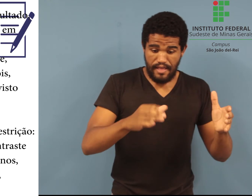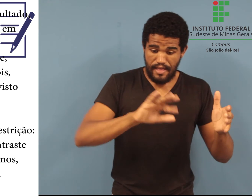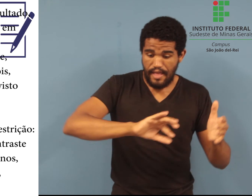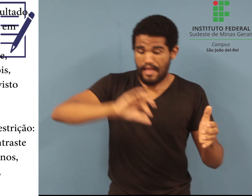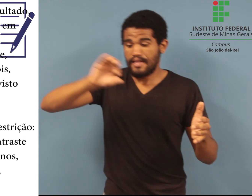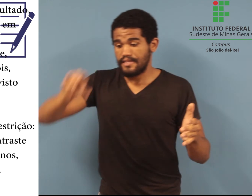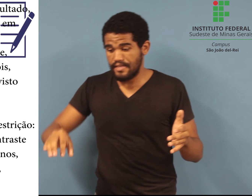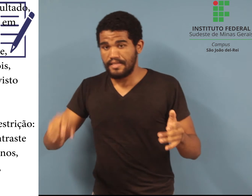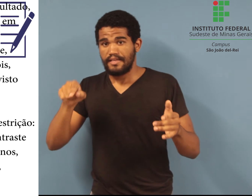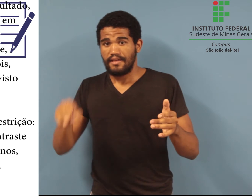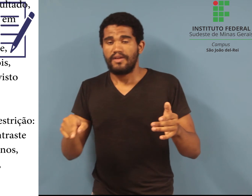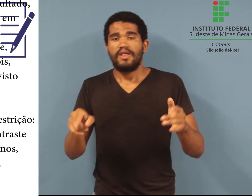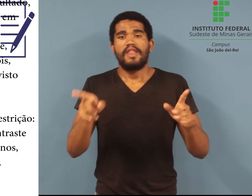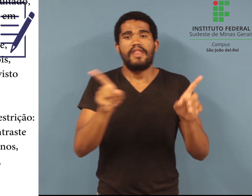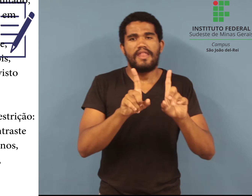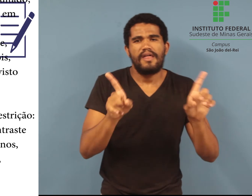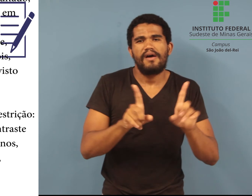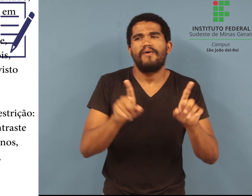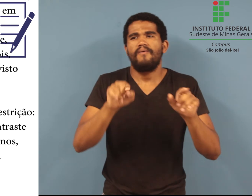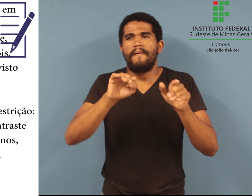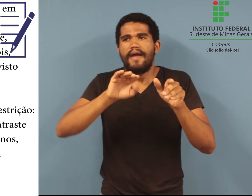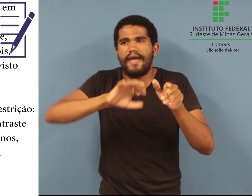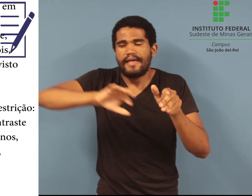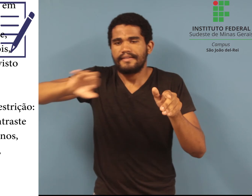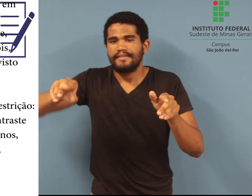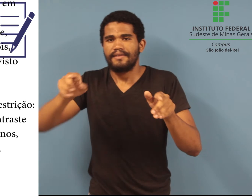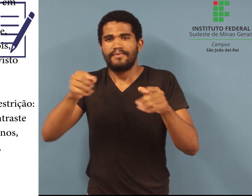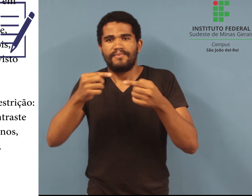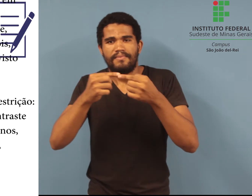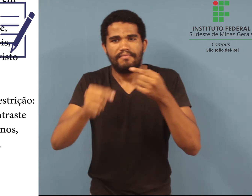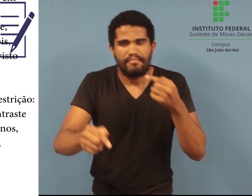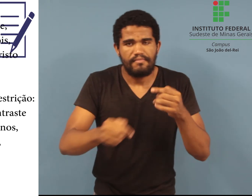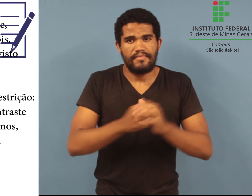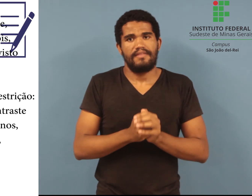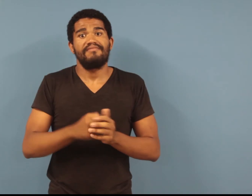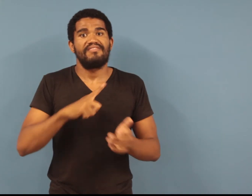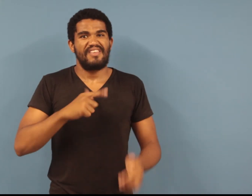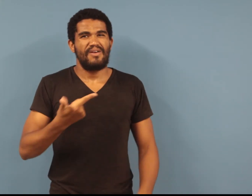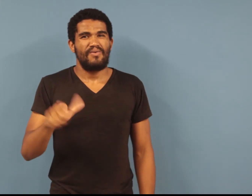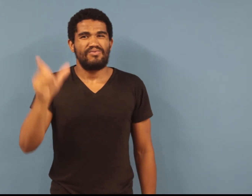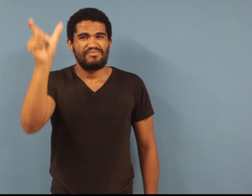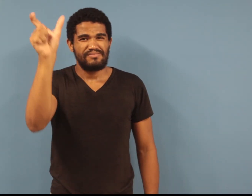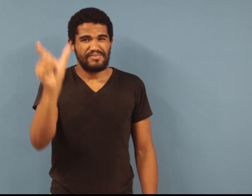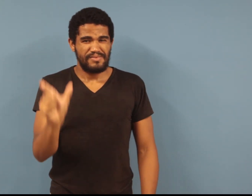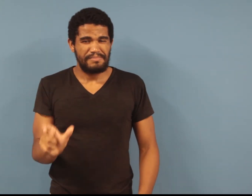mas contudo, todavia, entretanto. Há muitos conectivos,